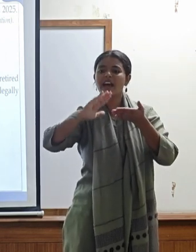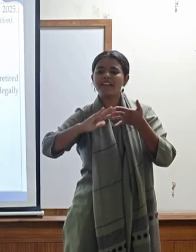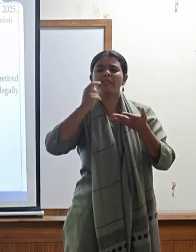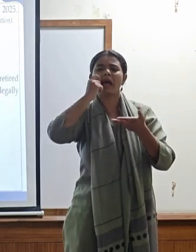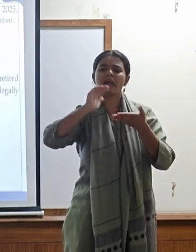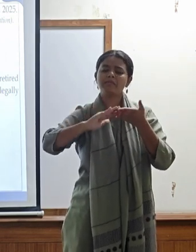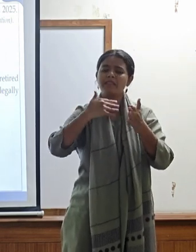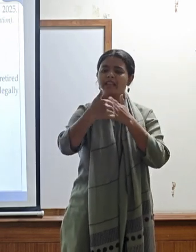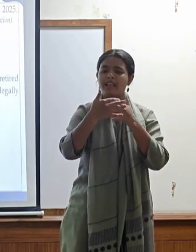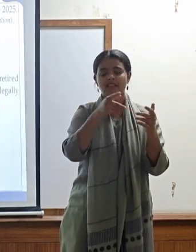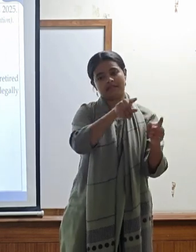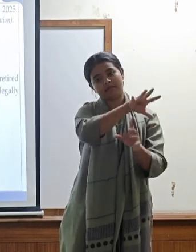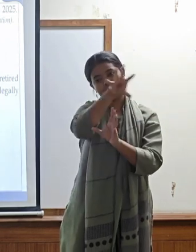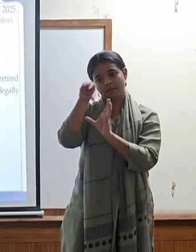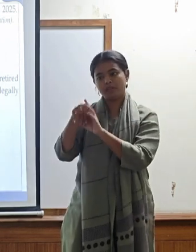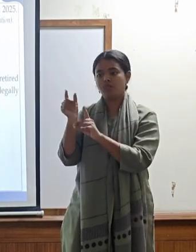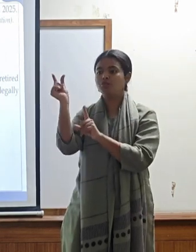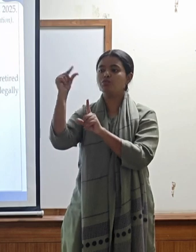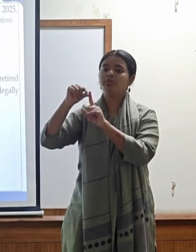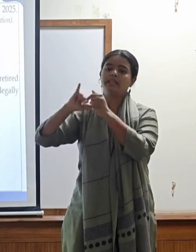फॉर यूपीएस बेनिफिट।